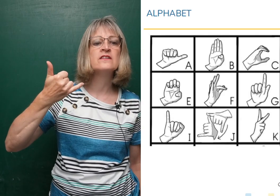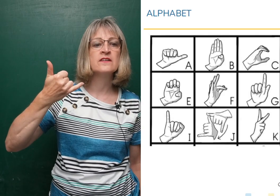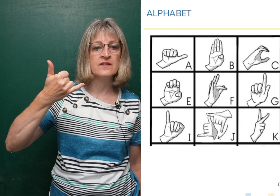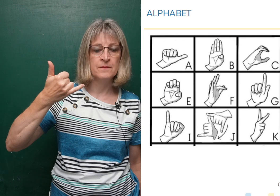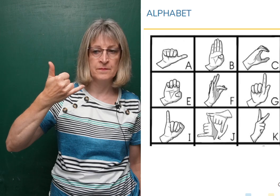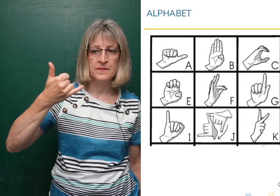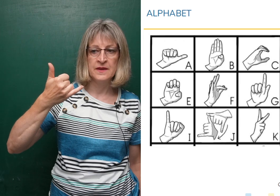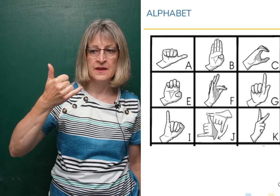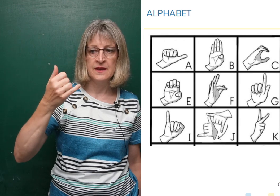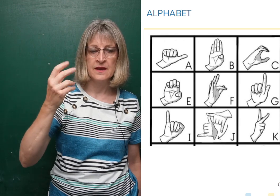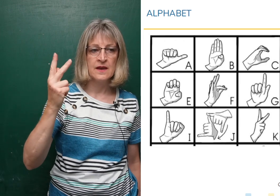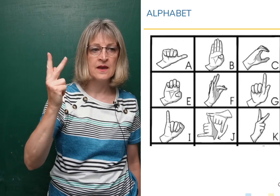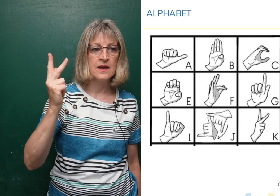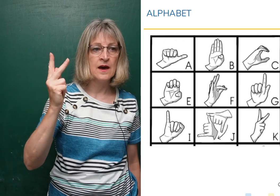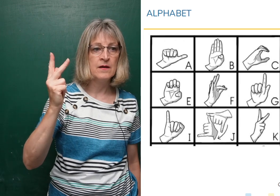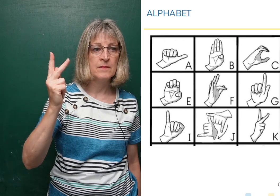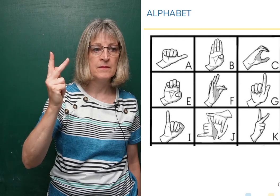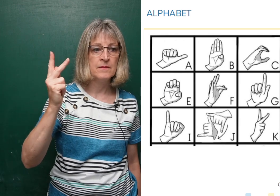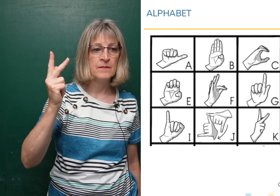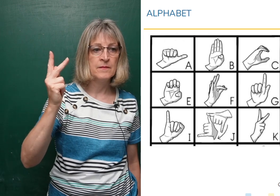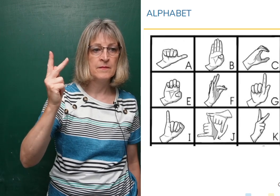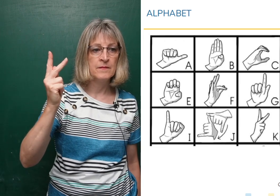ça. K,